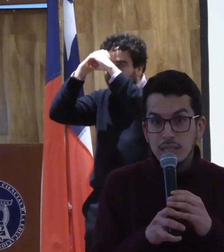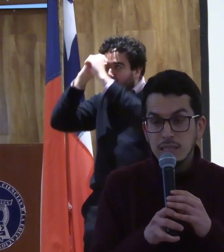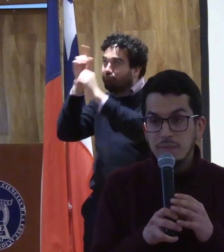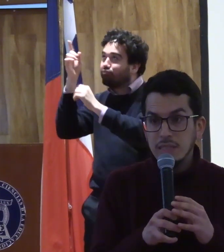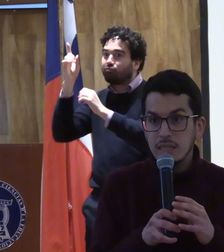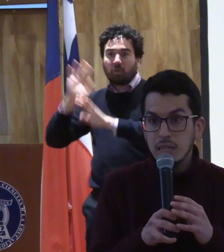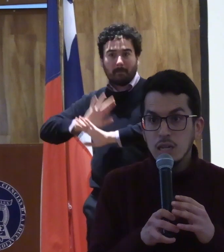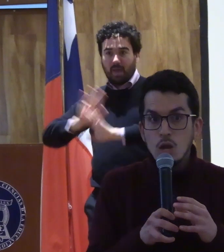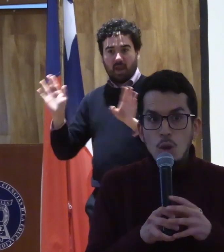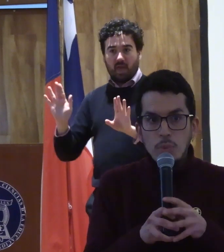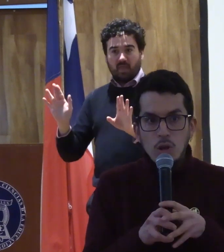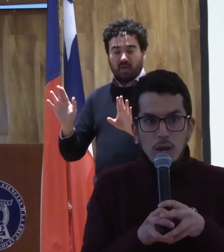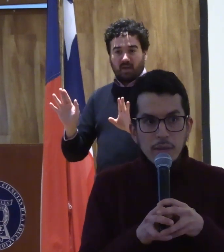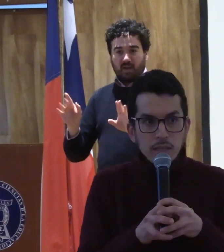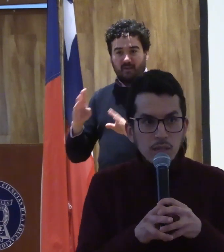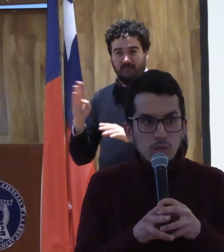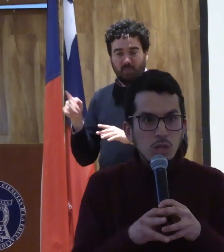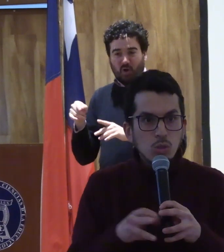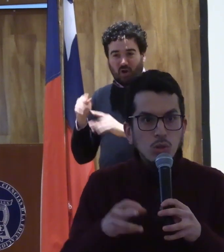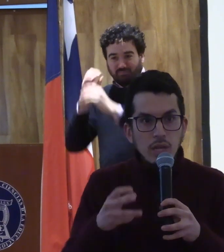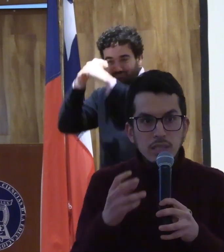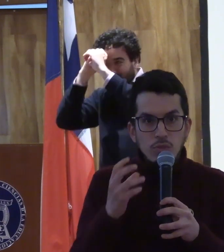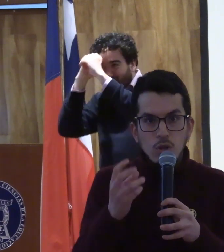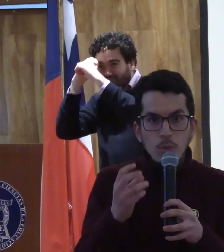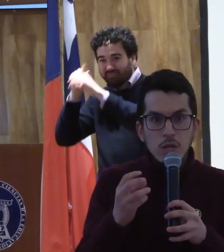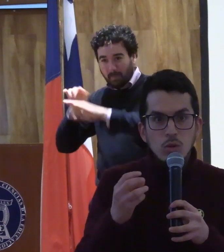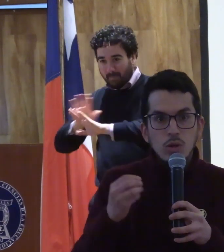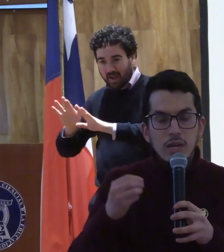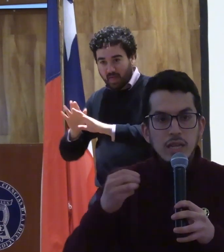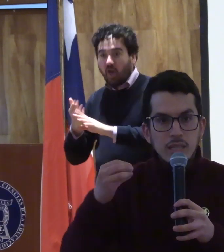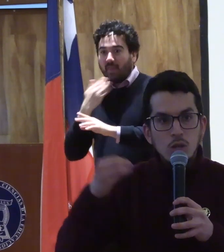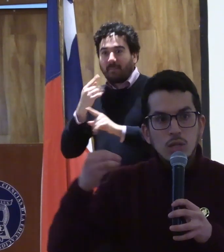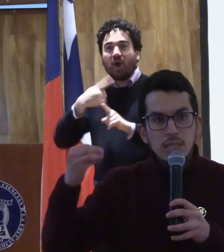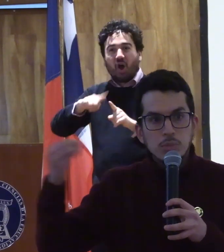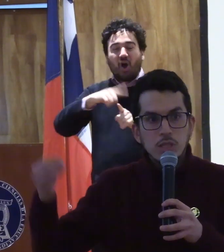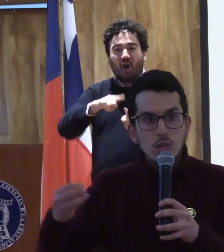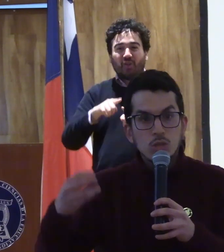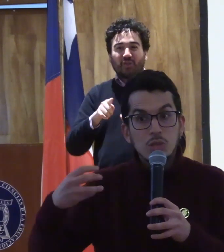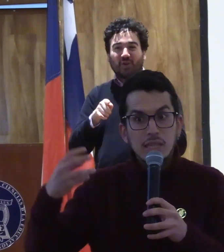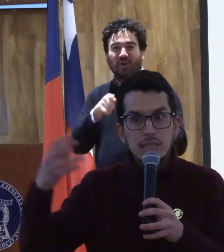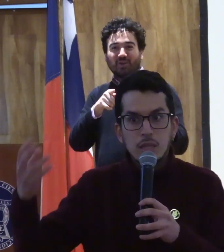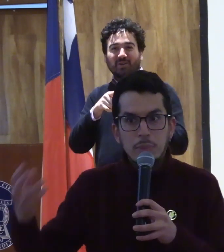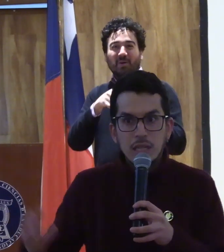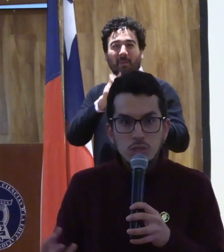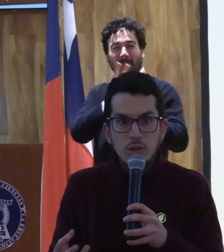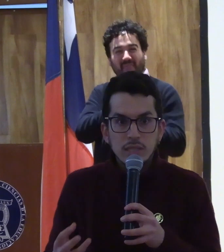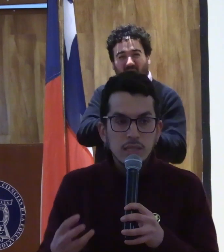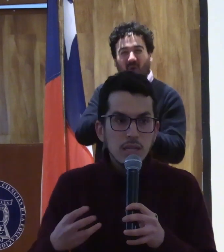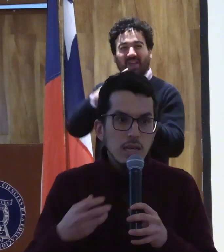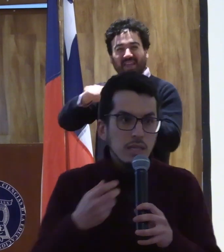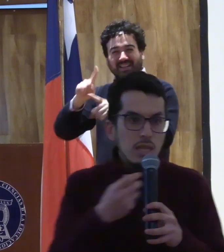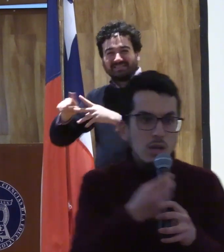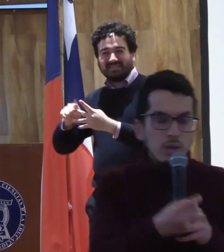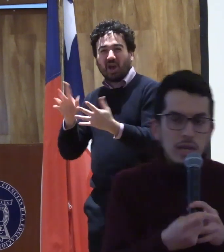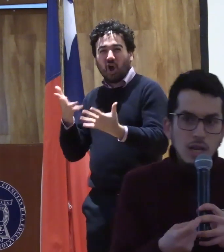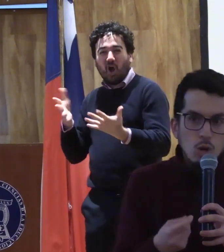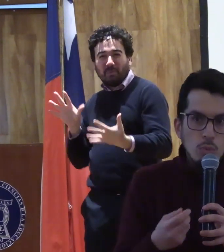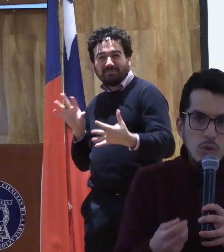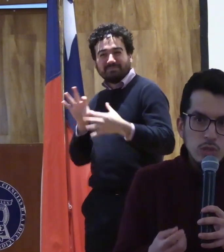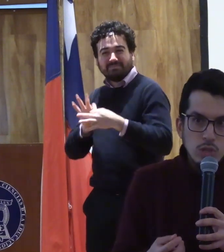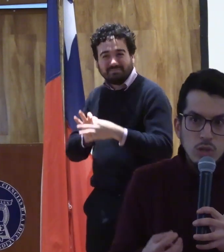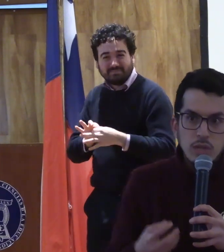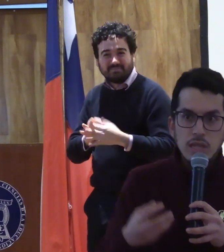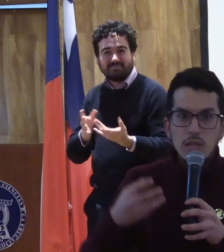de las ciencias básicas. Pero de repente, ¿no es cierto?, ese fenómeno en realidad tiene otras expresiones, otras interpretaciones, desde lo que es